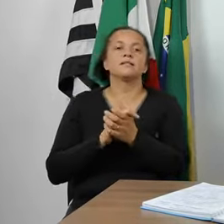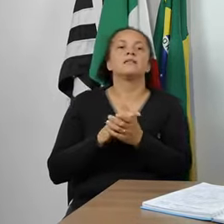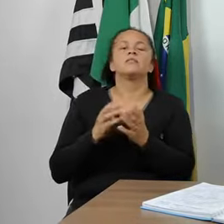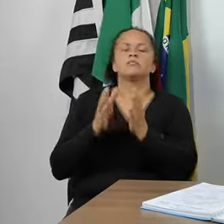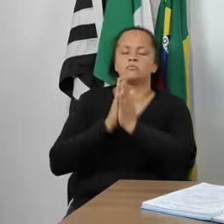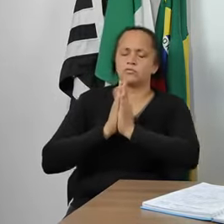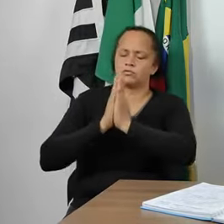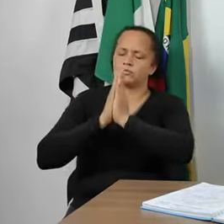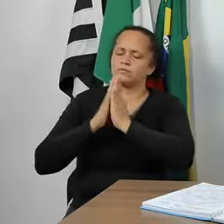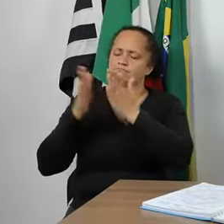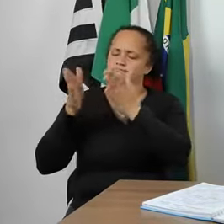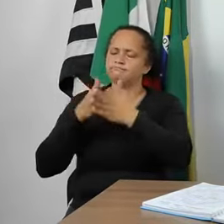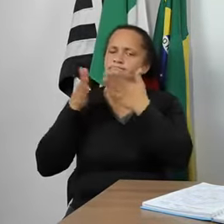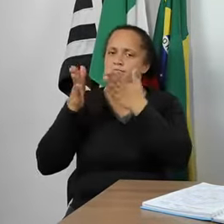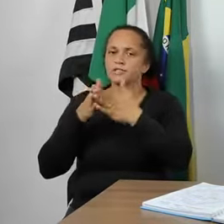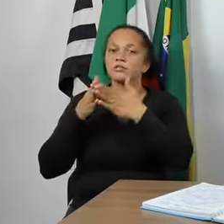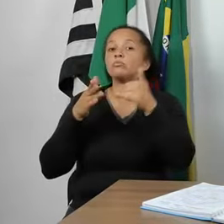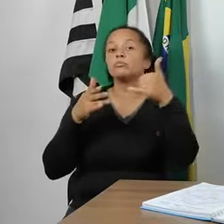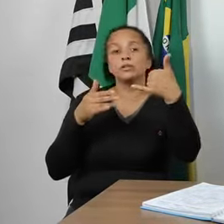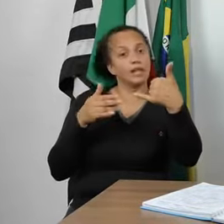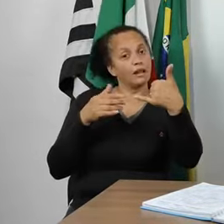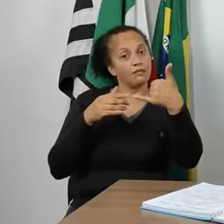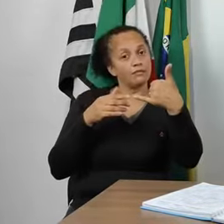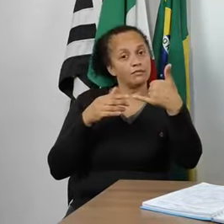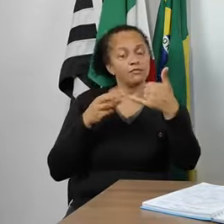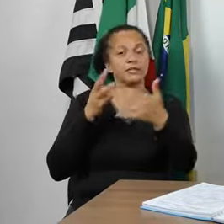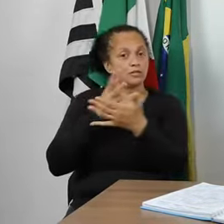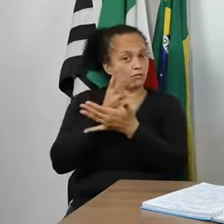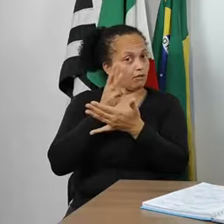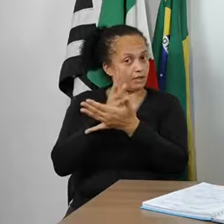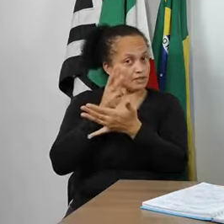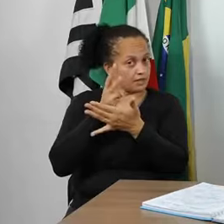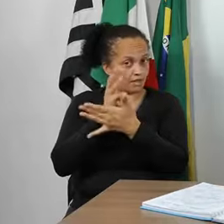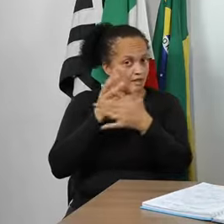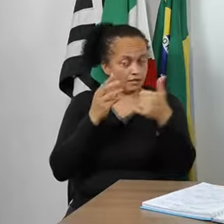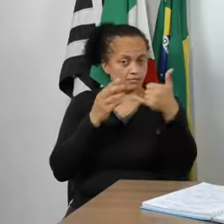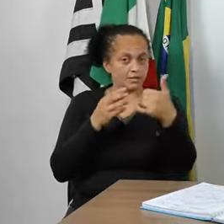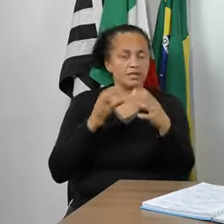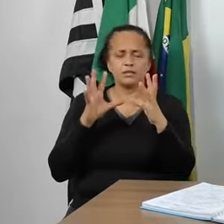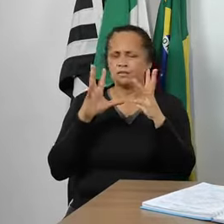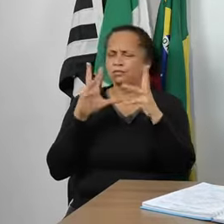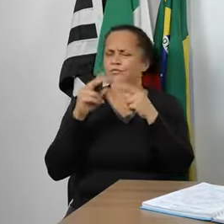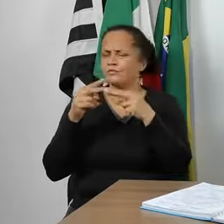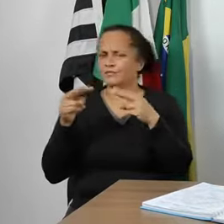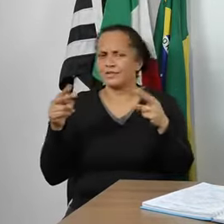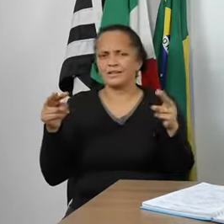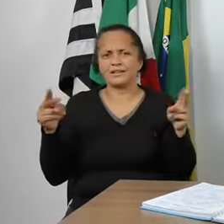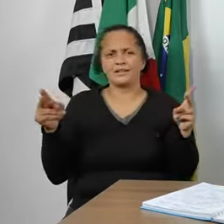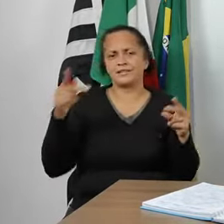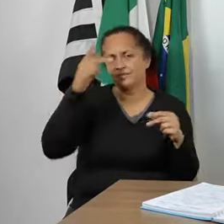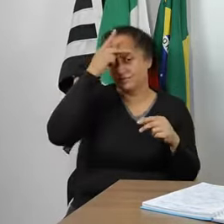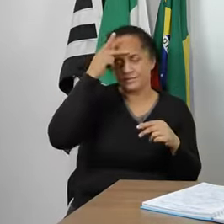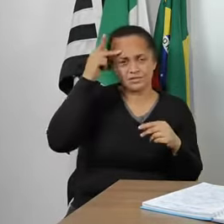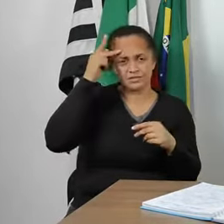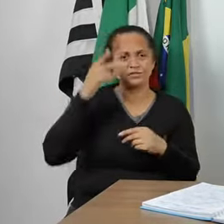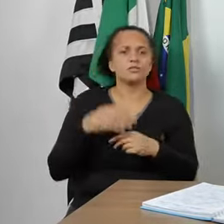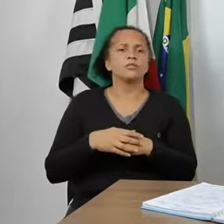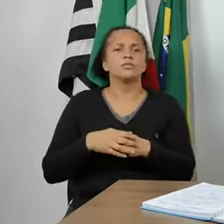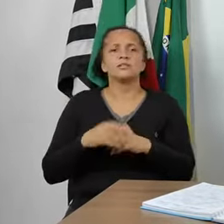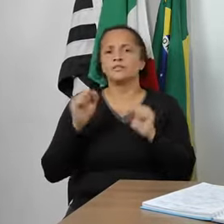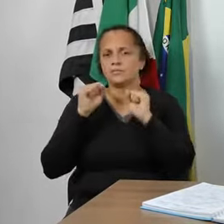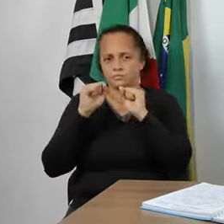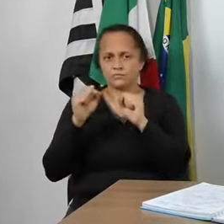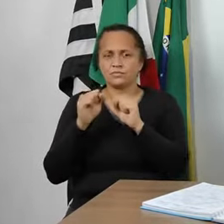vídeo, comigo, com a Sandra, com a irmã Cida e tantas outras irmãs que não dá para citar o nome de todas aqui, que eu